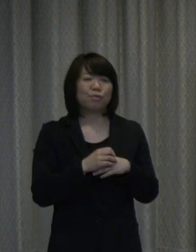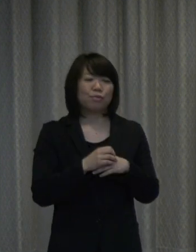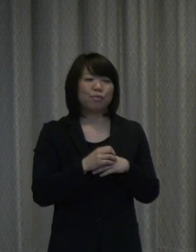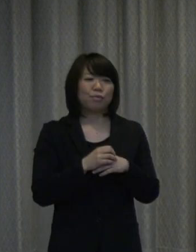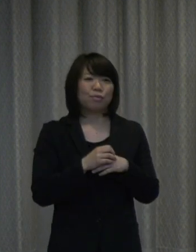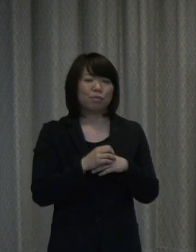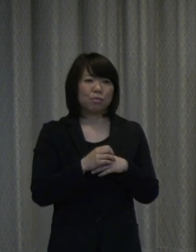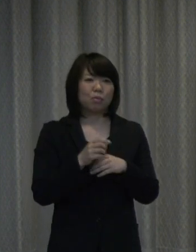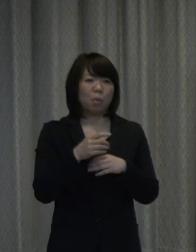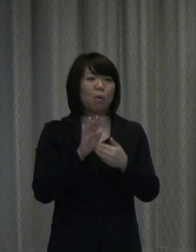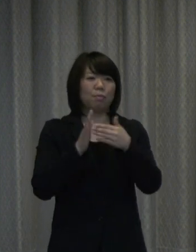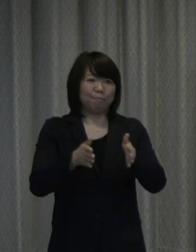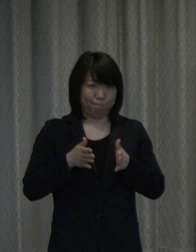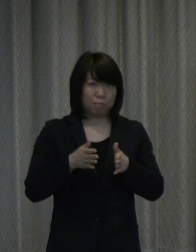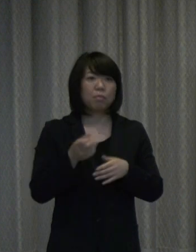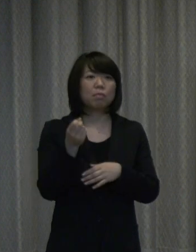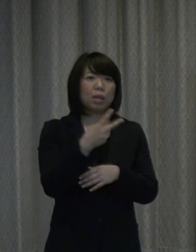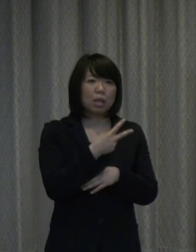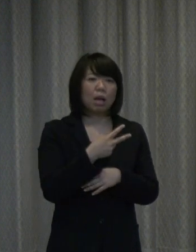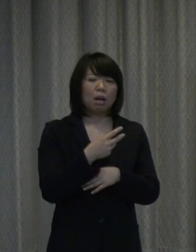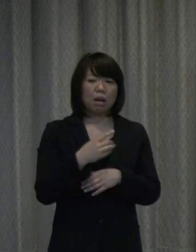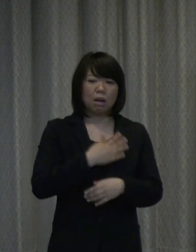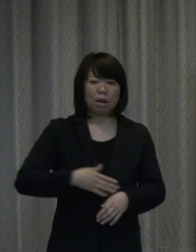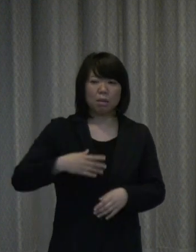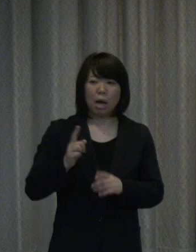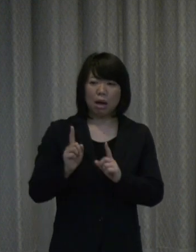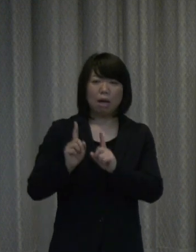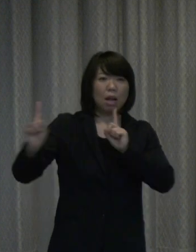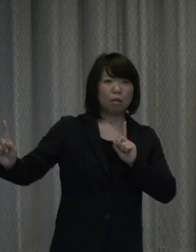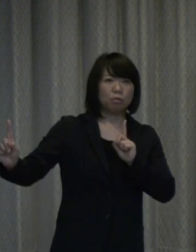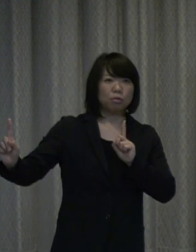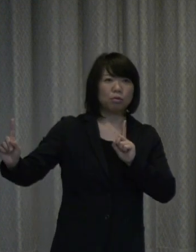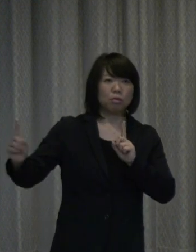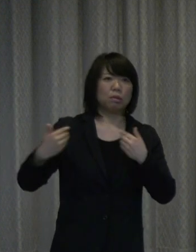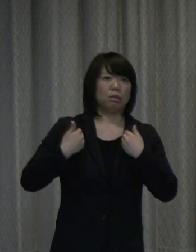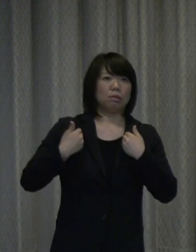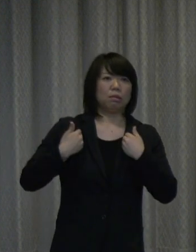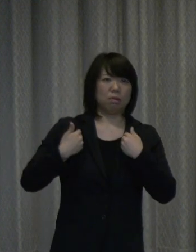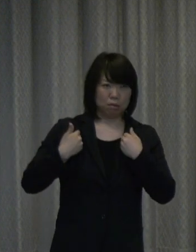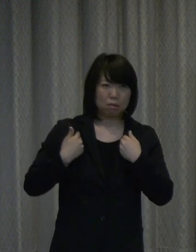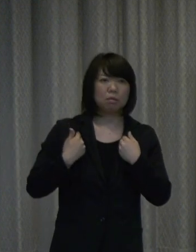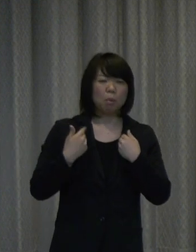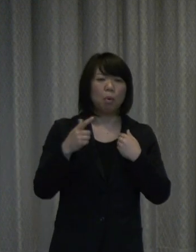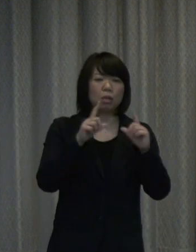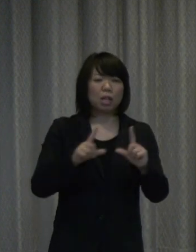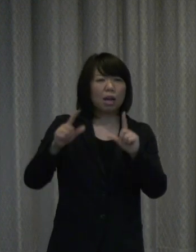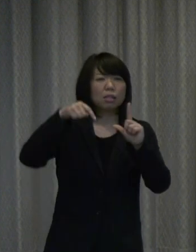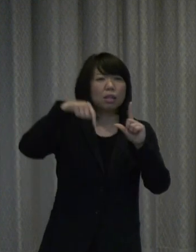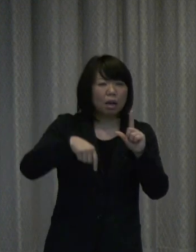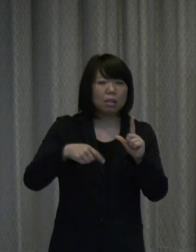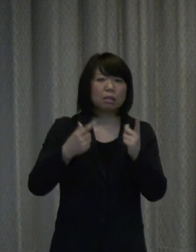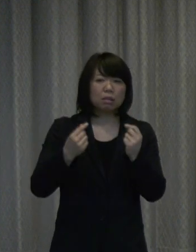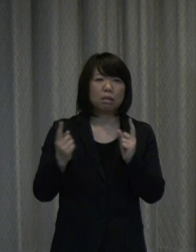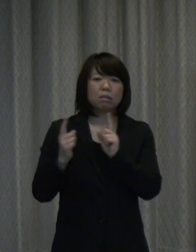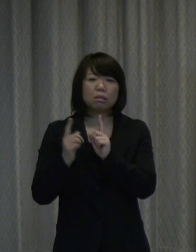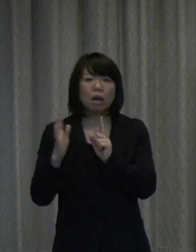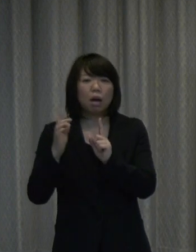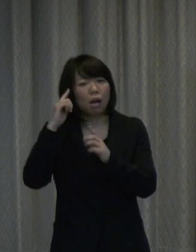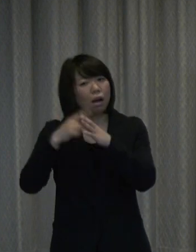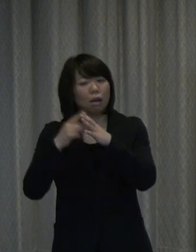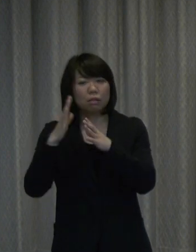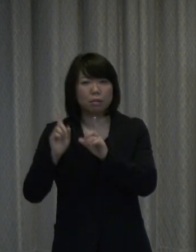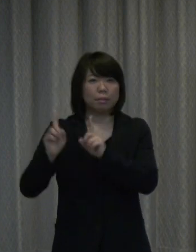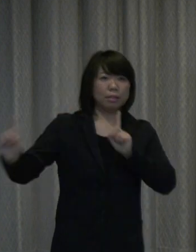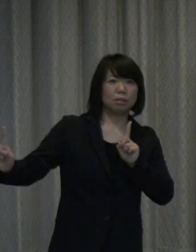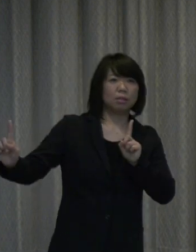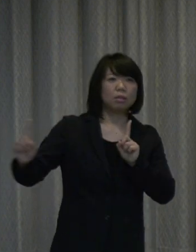して身体的な距離、これを保つことなど、日常生活の中で確実に行っていただき